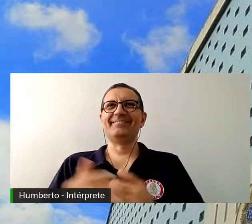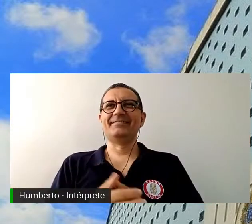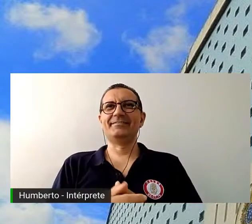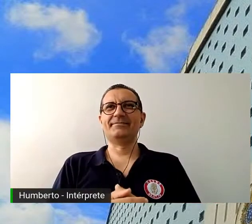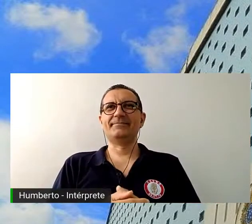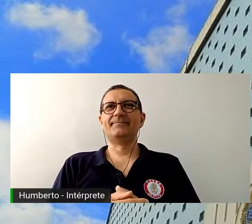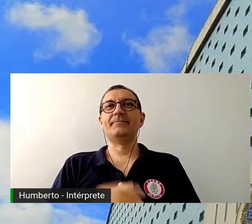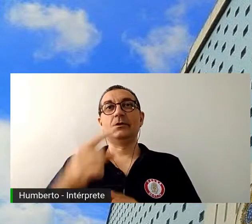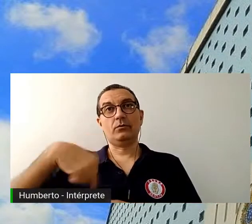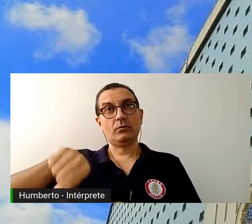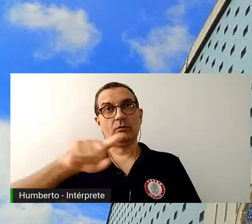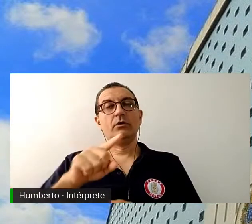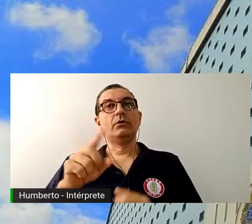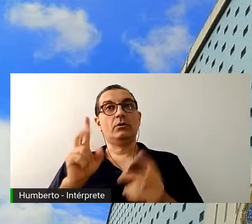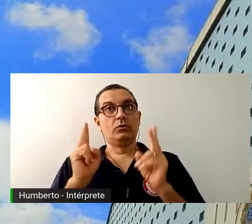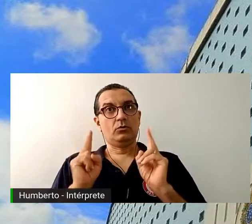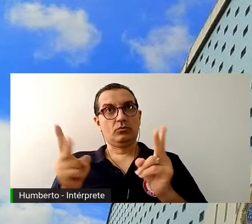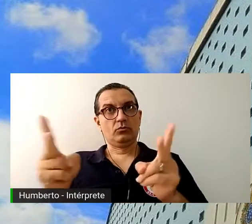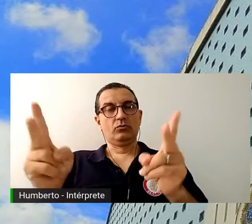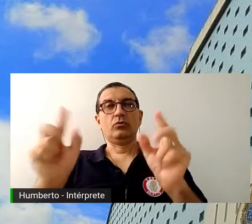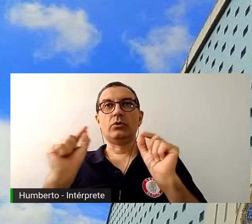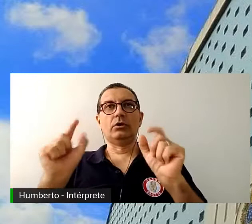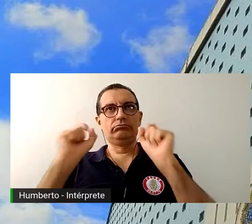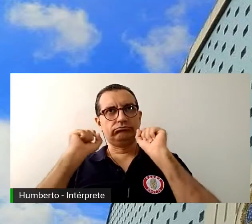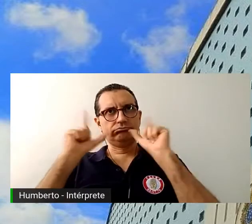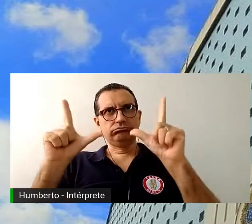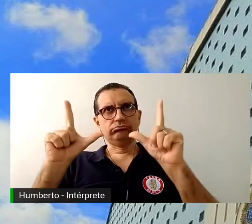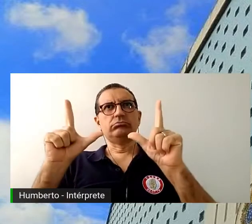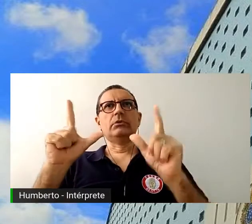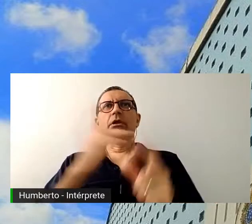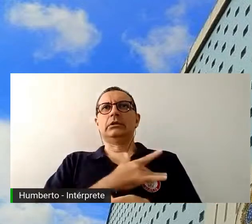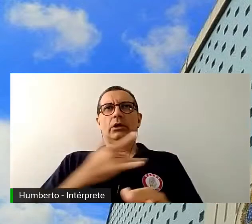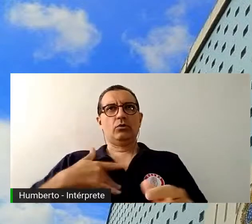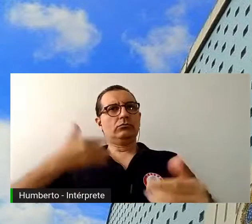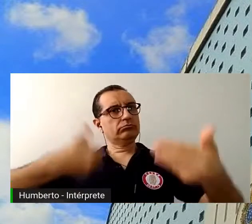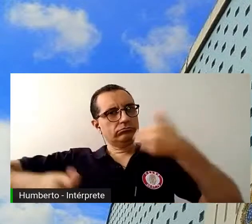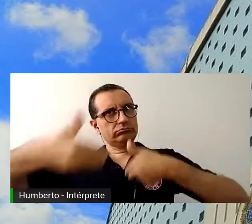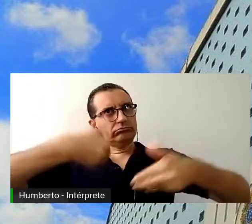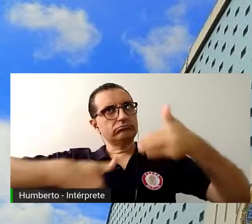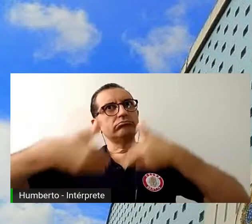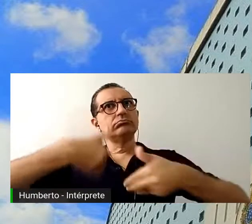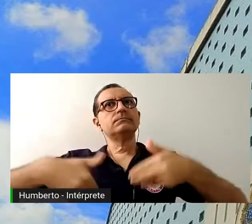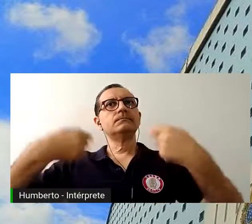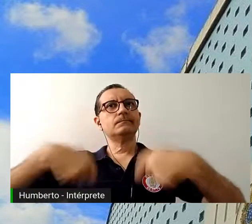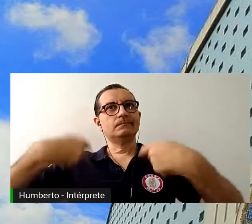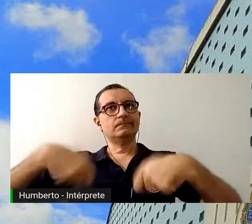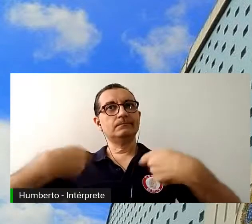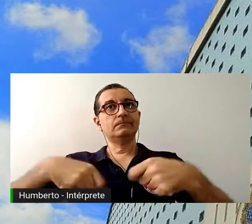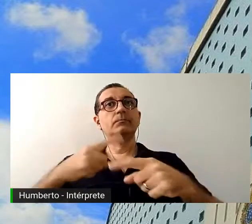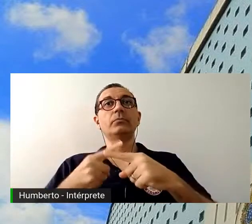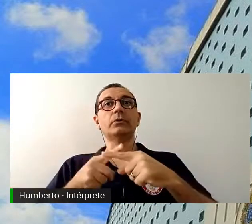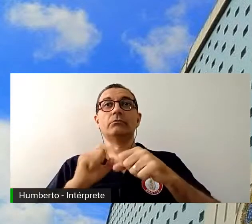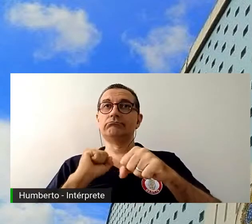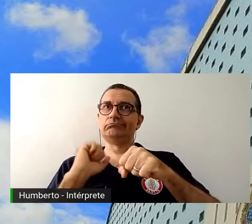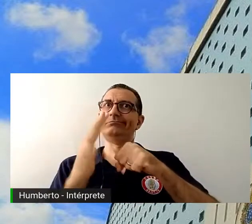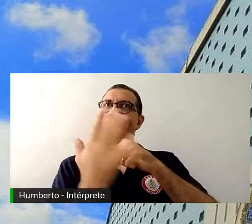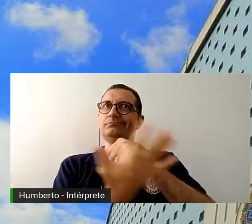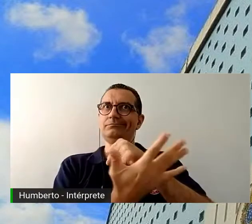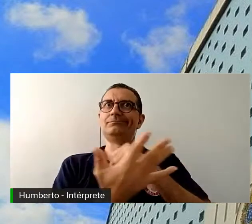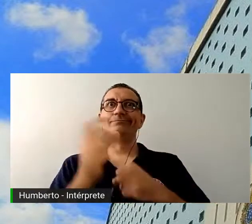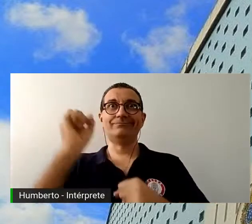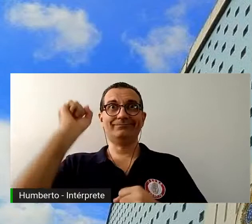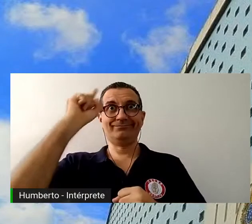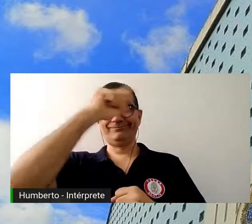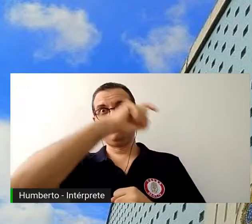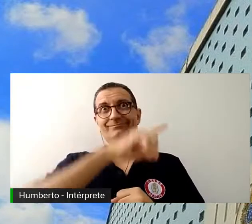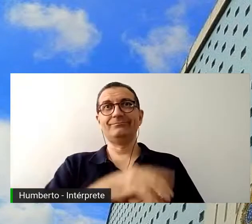nos cuidando, né? A pandemia está aí, em um cenário grave no momento. A partir de amanhã